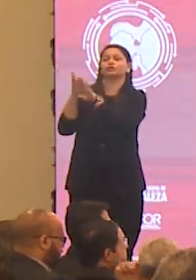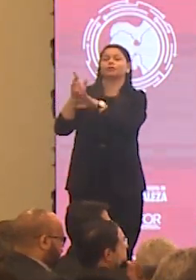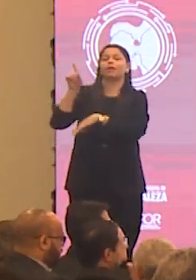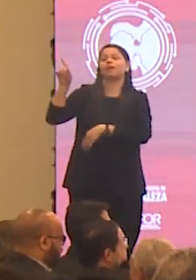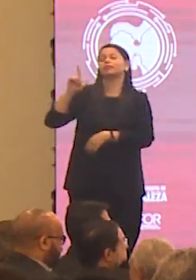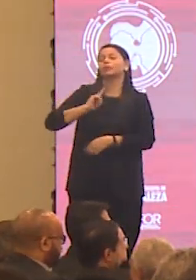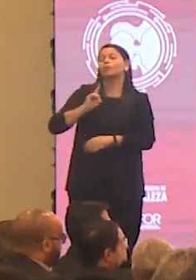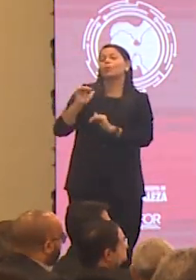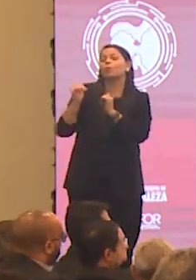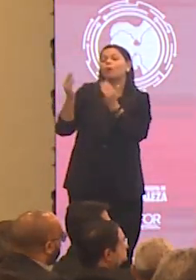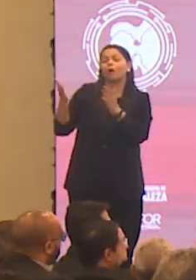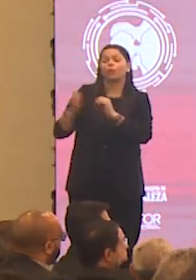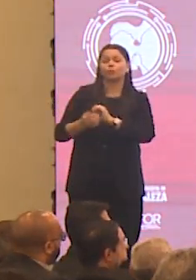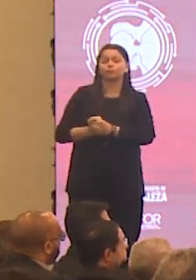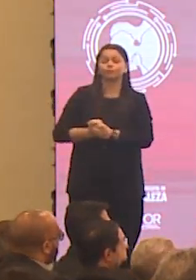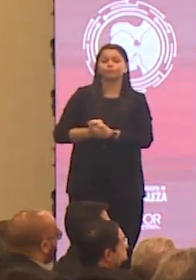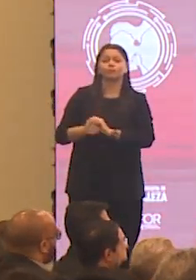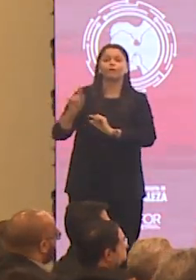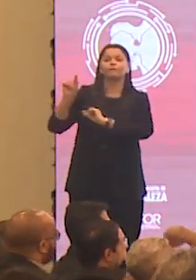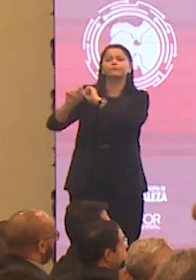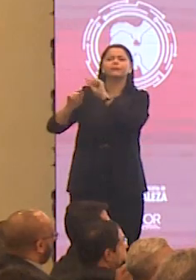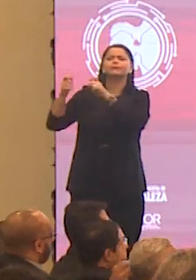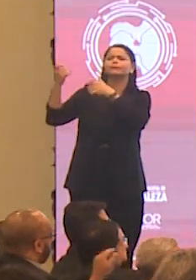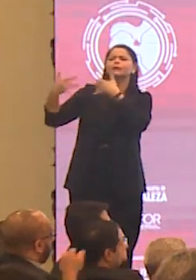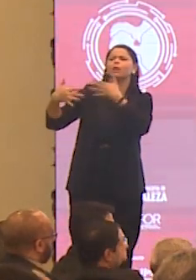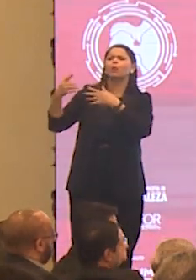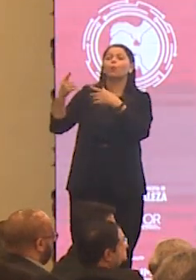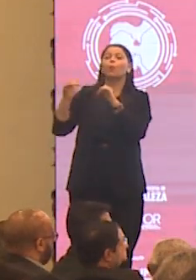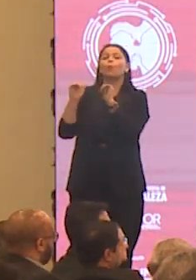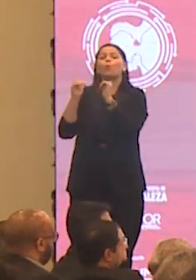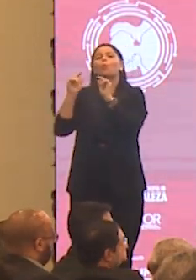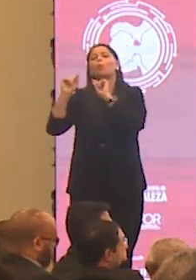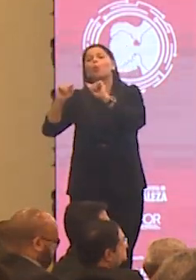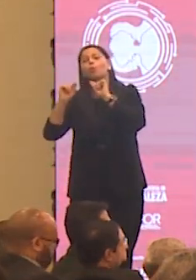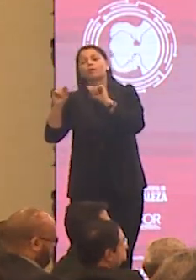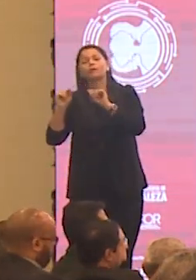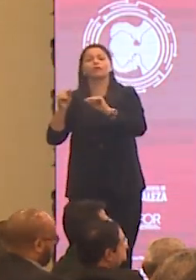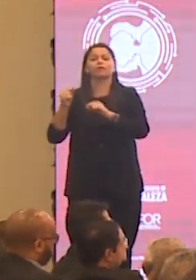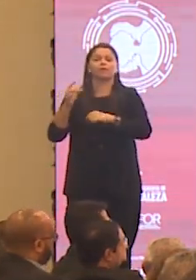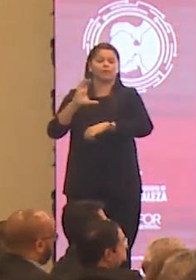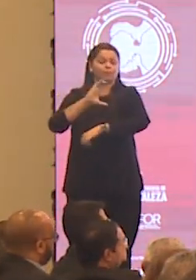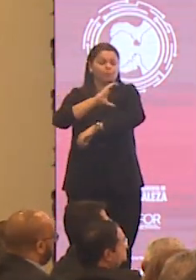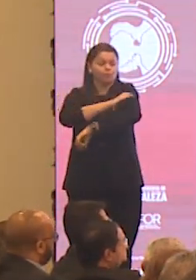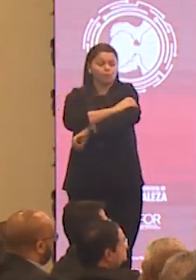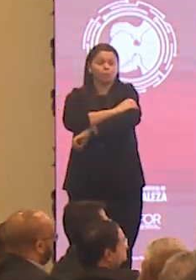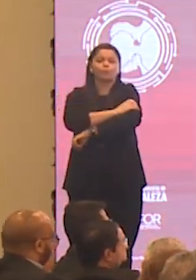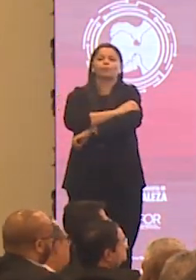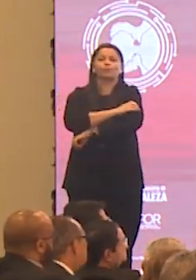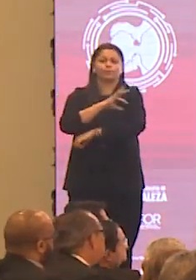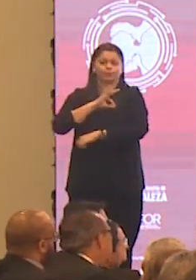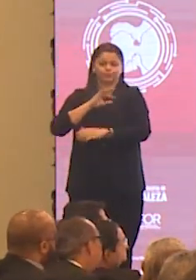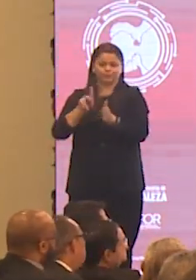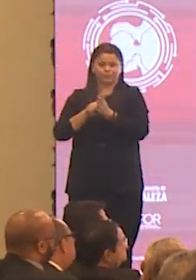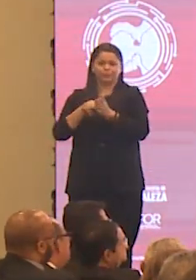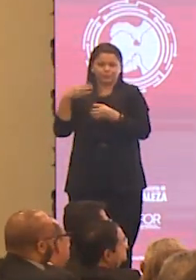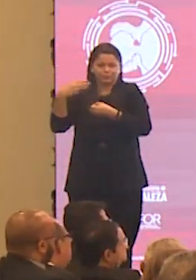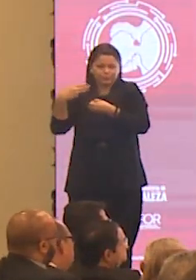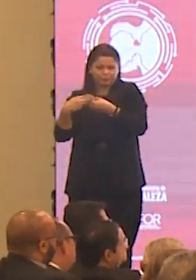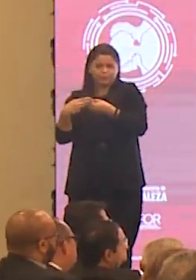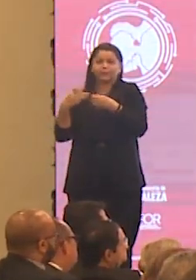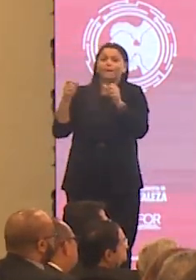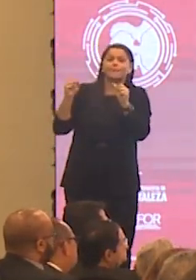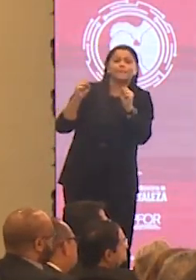mesmo. O que as guardas municipais podem, o que elas não podem. E qual é